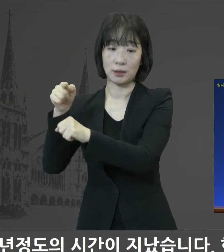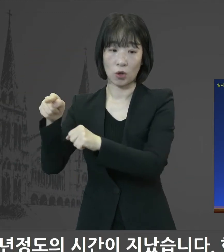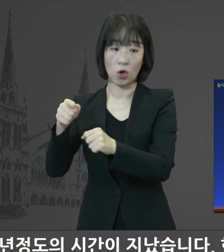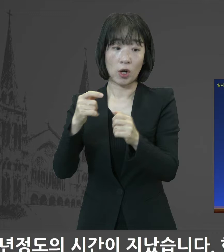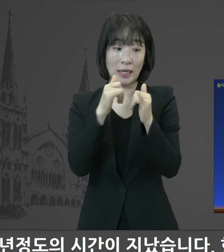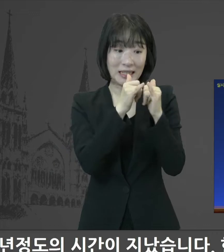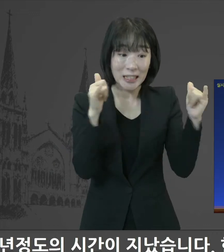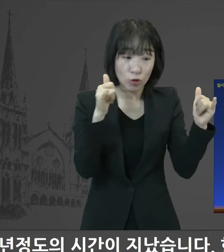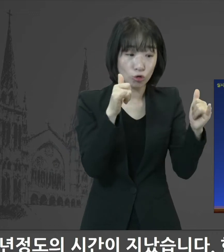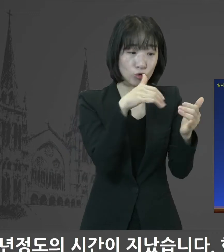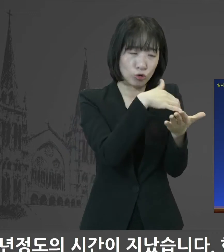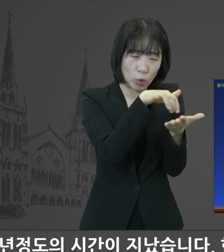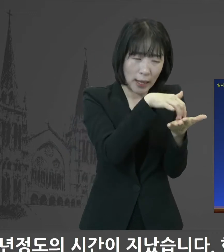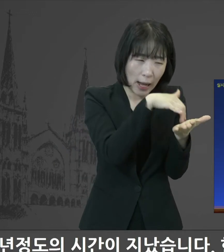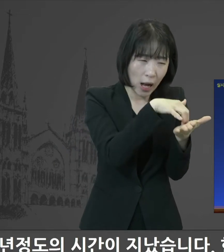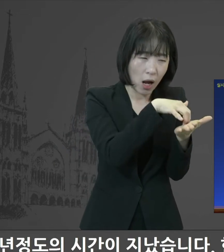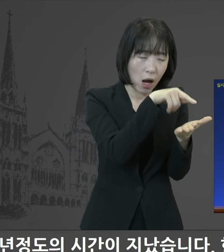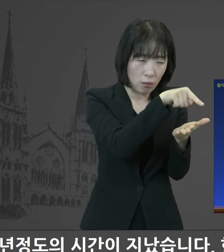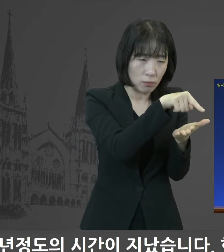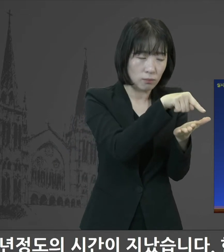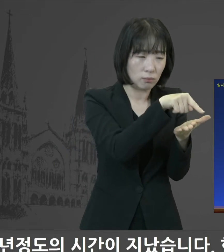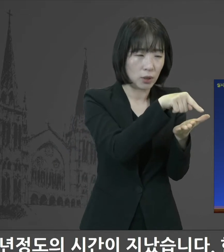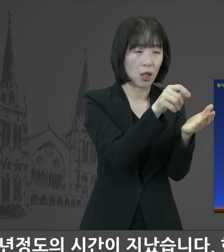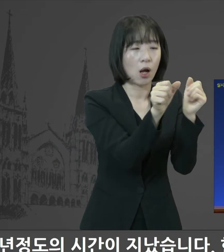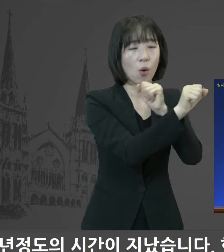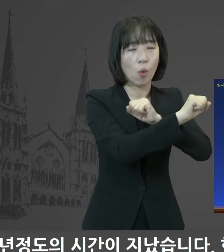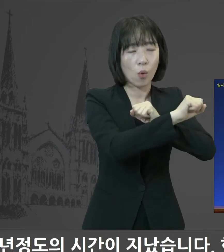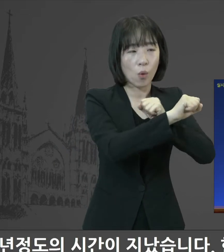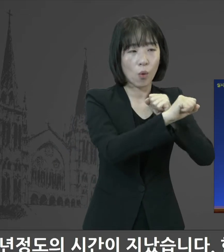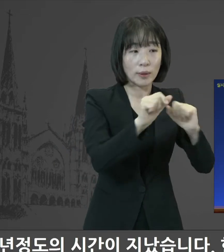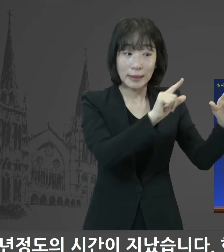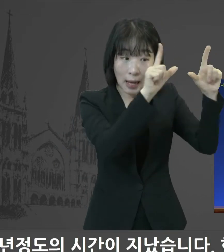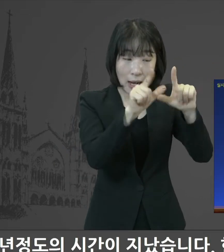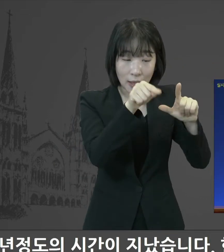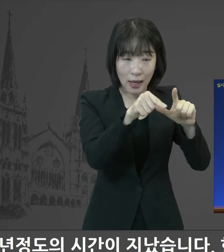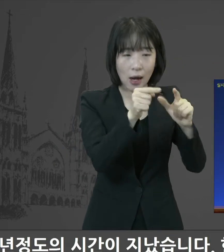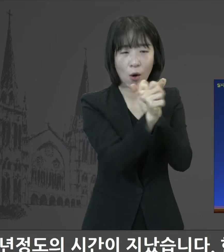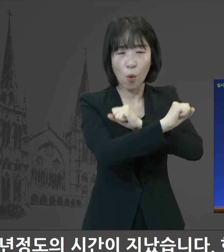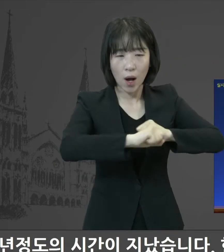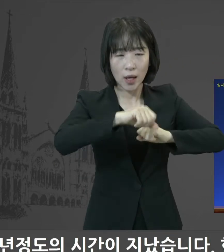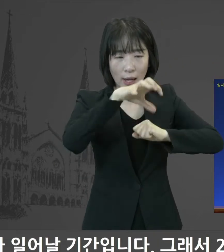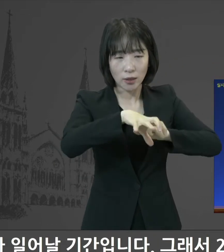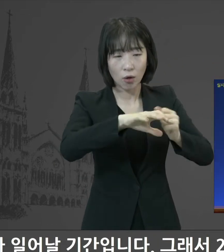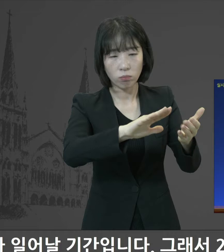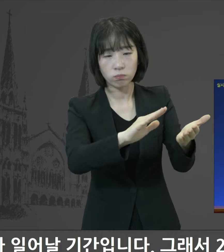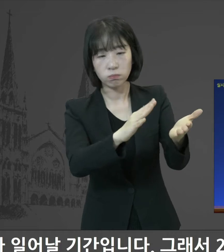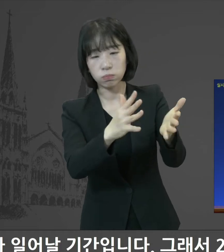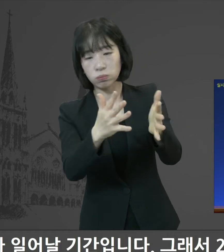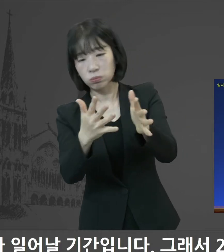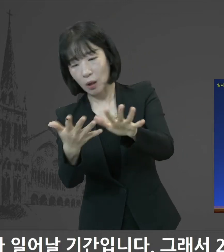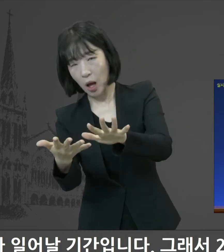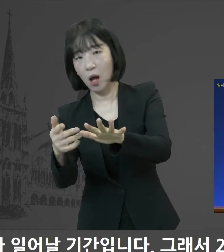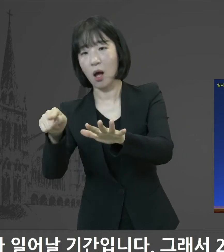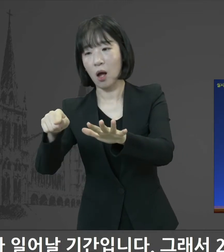한 세대가 광야에서 쓰러져 가고 다음 세대가 광야에서 일어났다, 이것을 보여주는